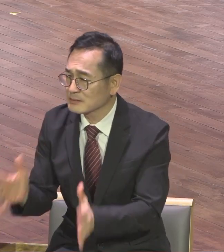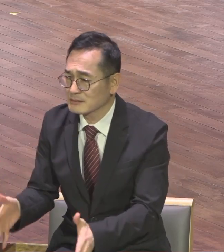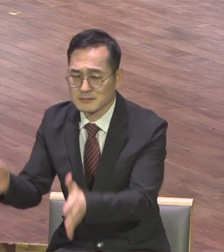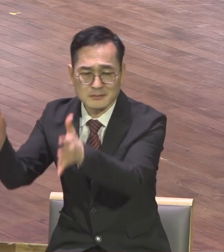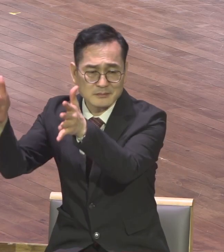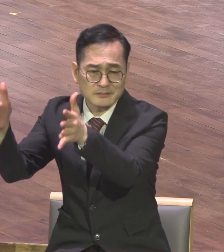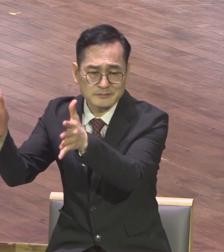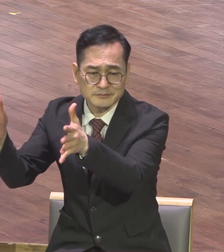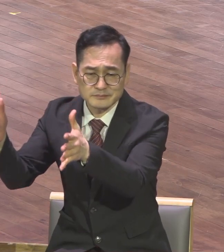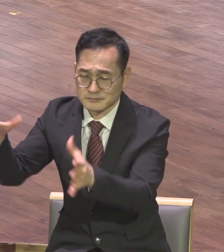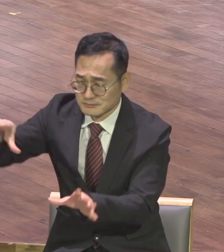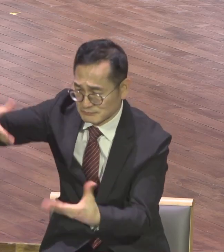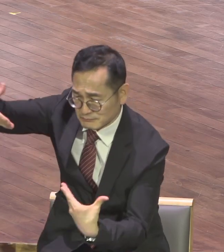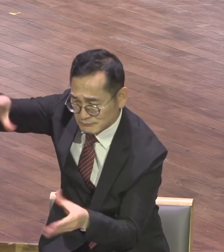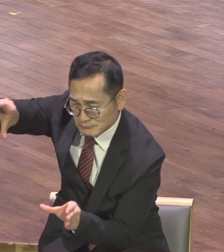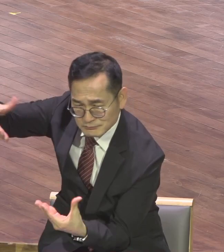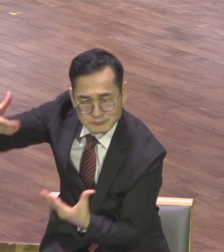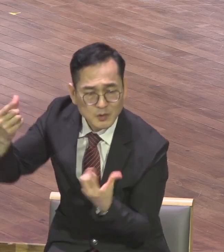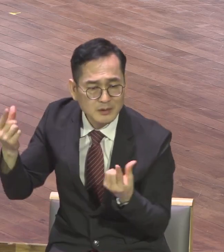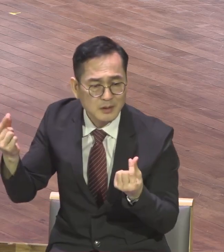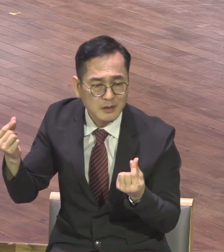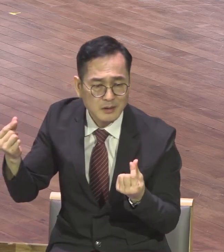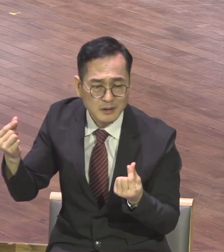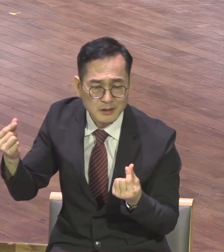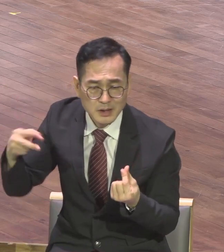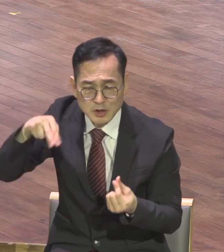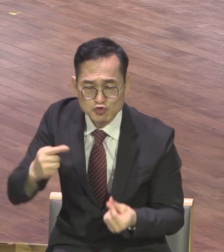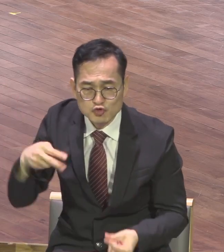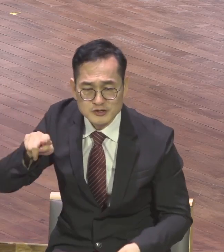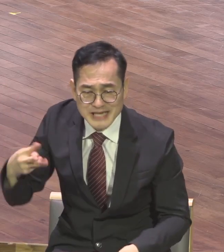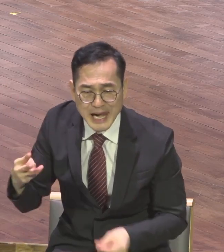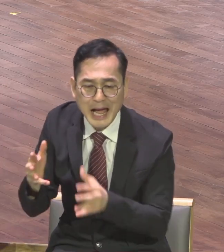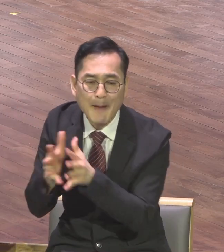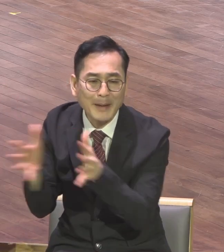지은 아파트를 뭐라 그러냐? 순살 아파트.